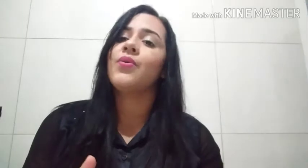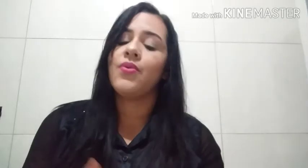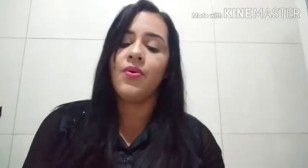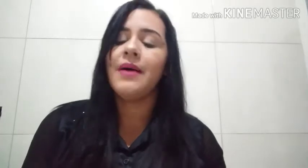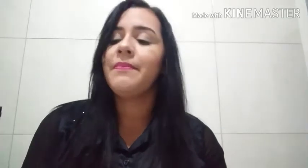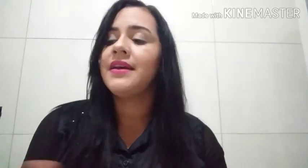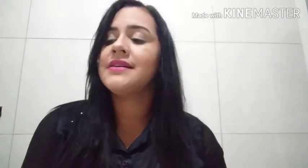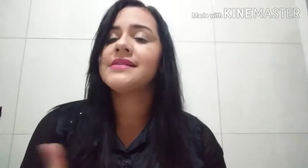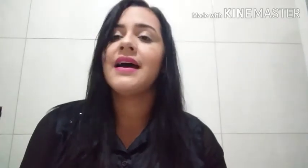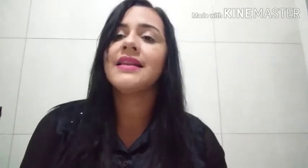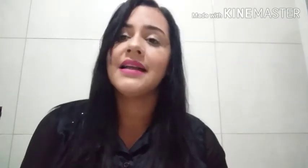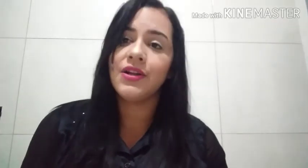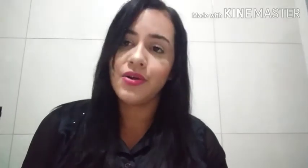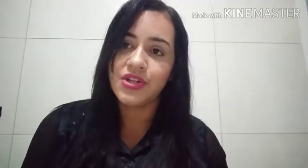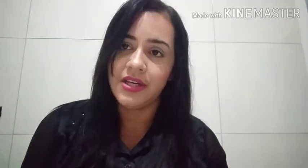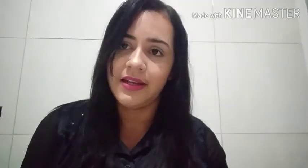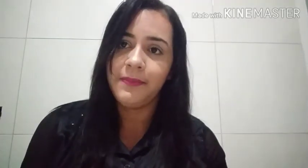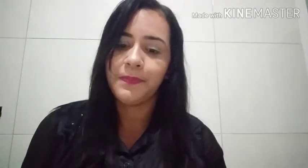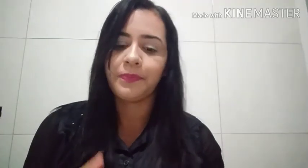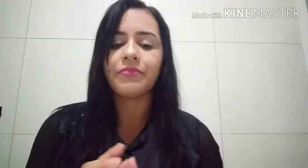com apenas a datilologia, né?